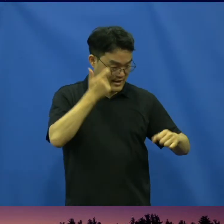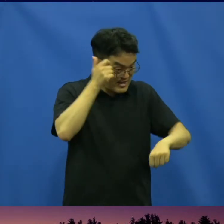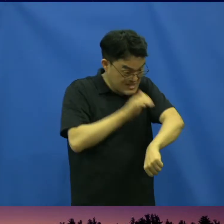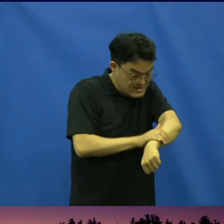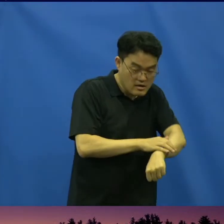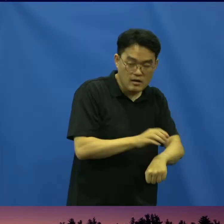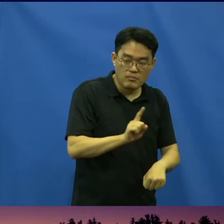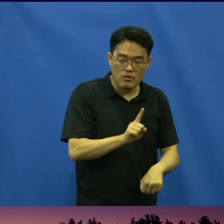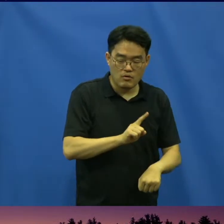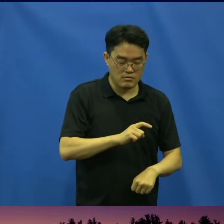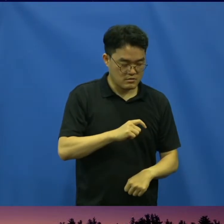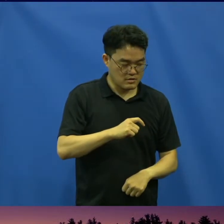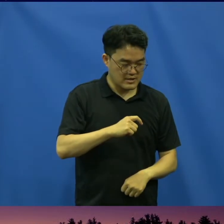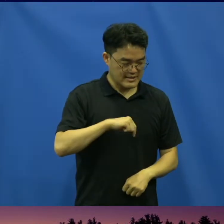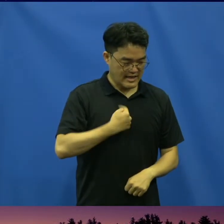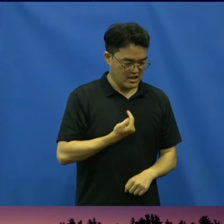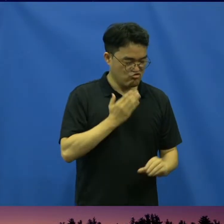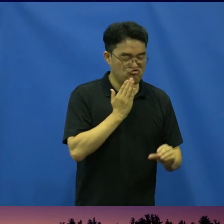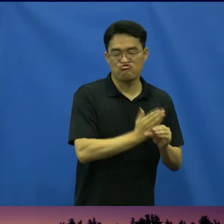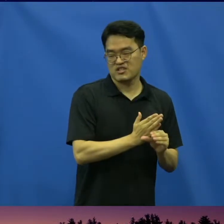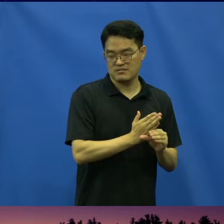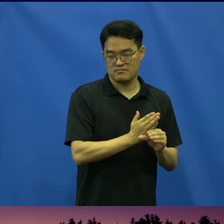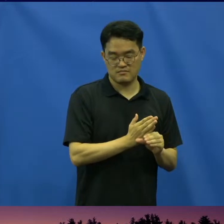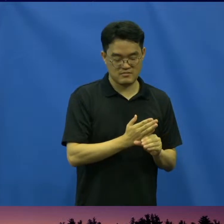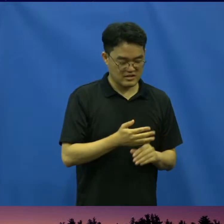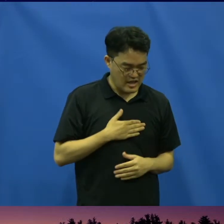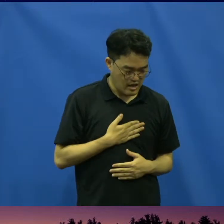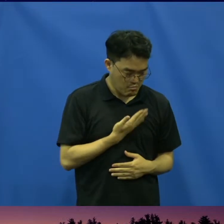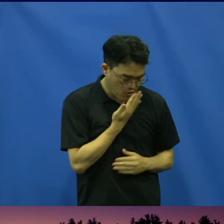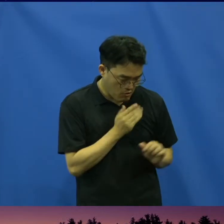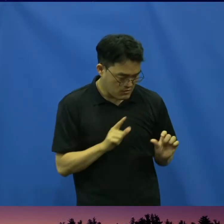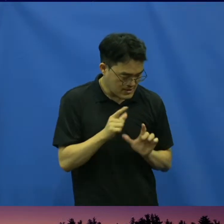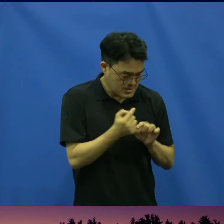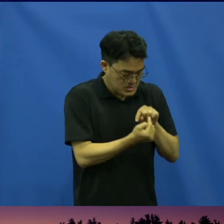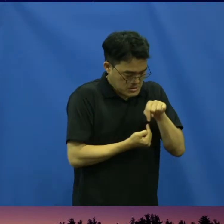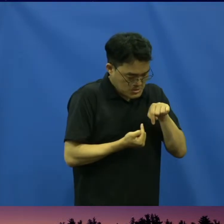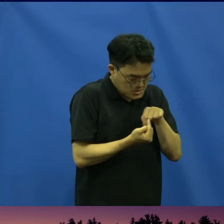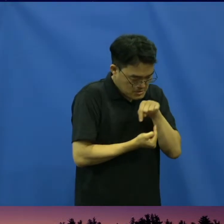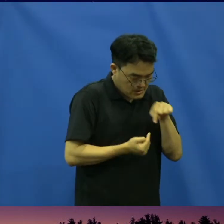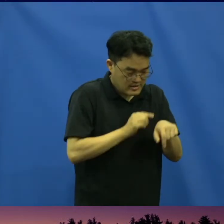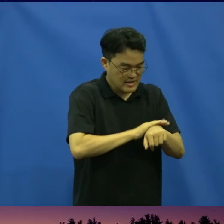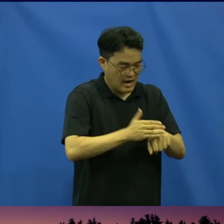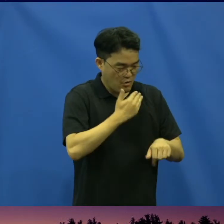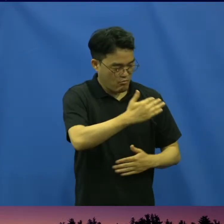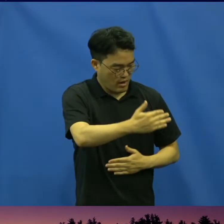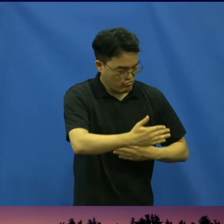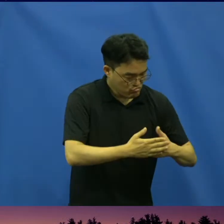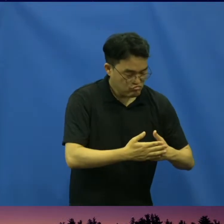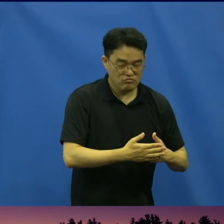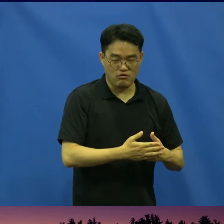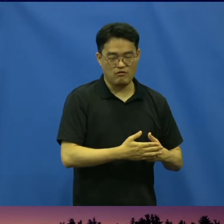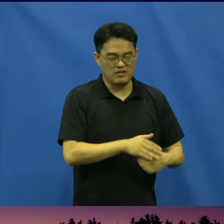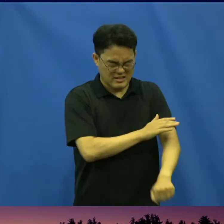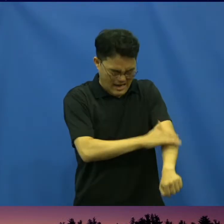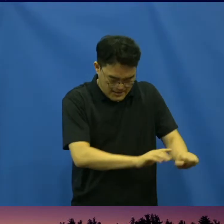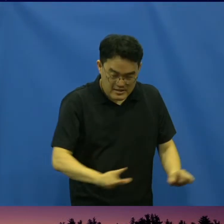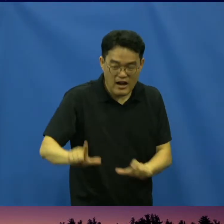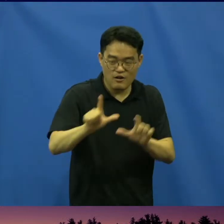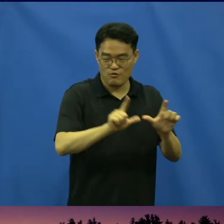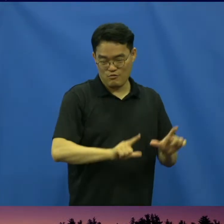생존에 집중해 있어요. 먹고 사는 문제. 그죠? 어떻게 하면 잘 먹고 잘 살까? 여기에 골몰하는 게